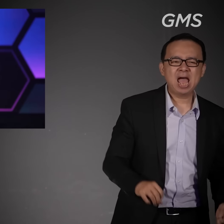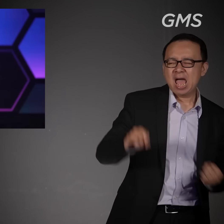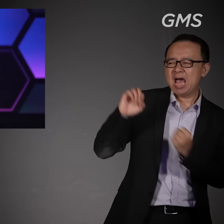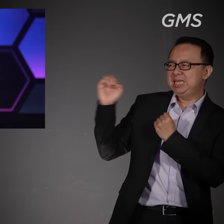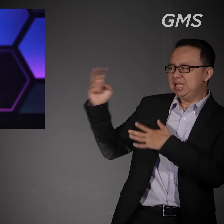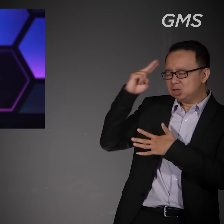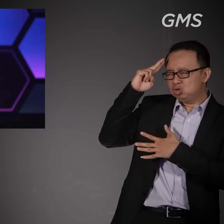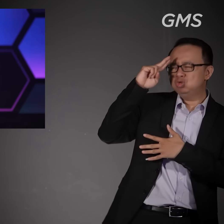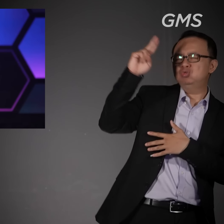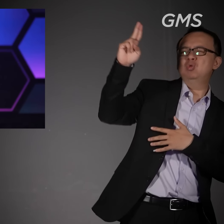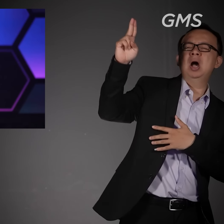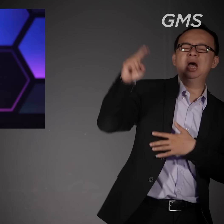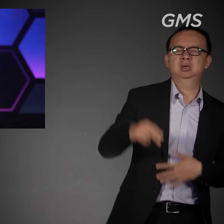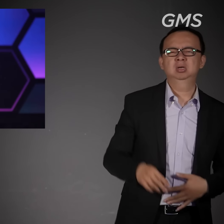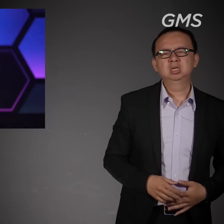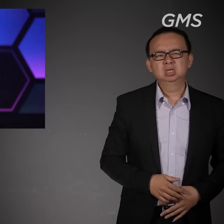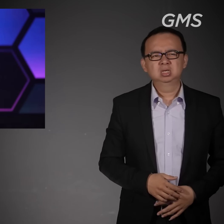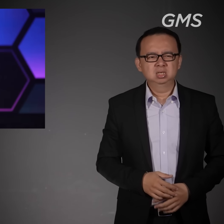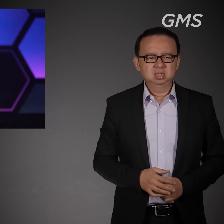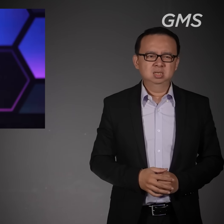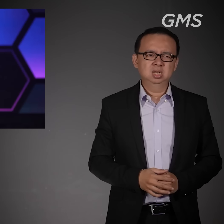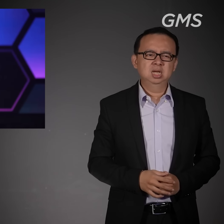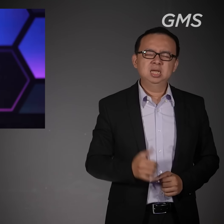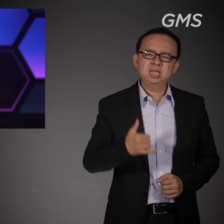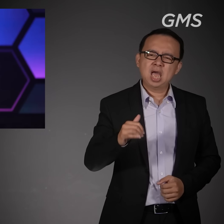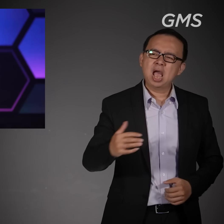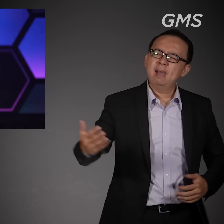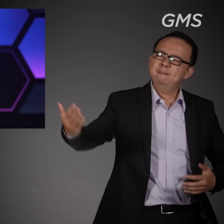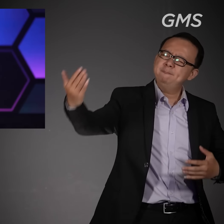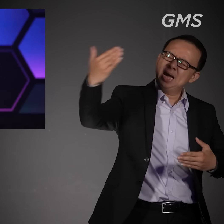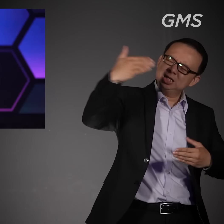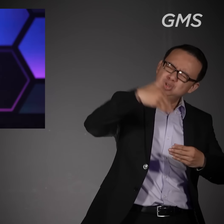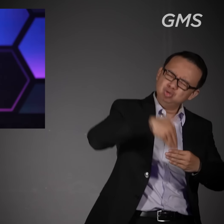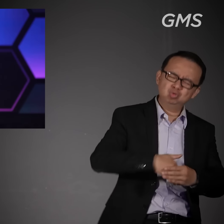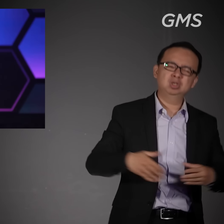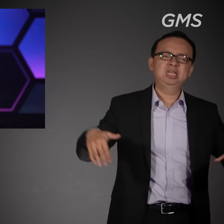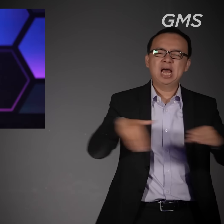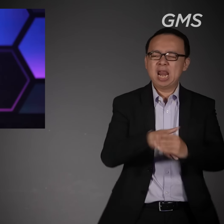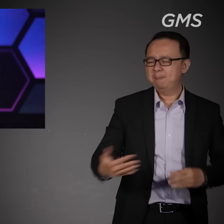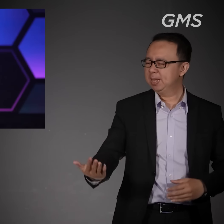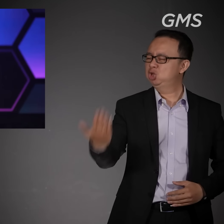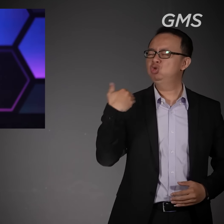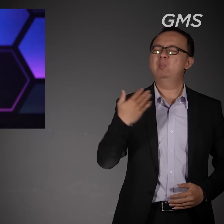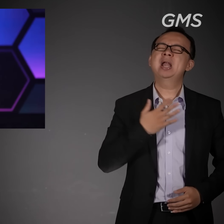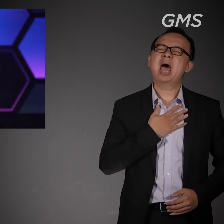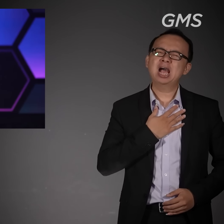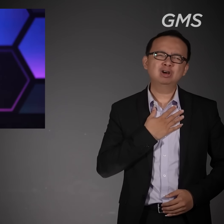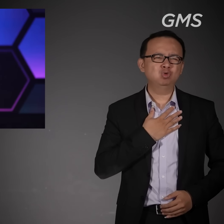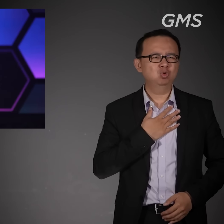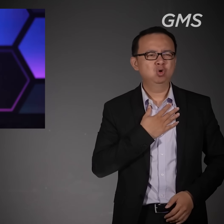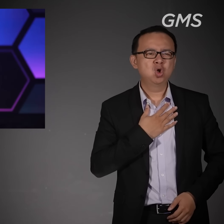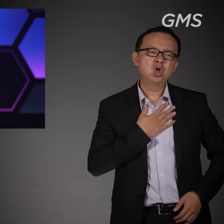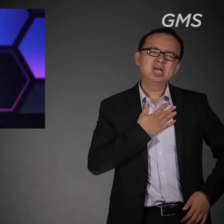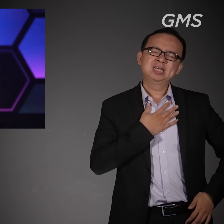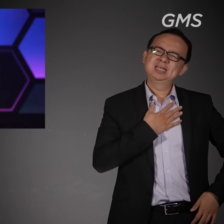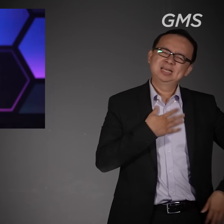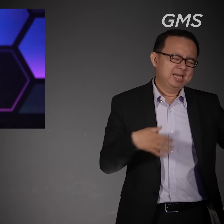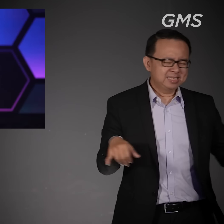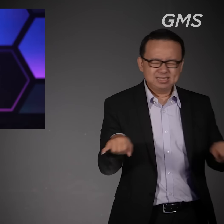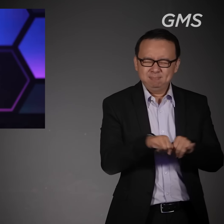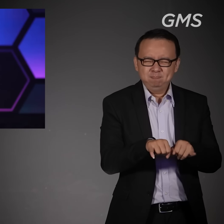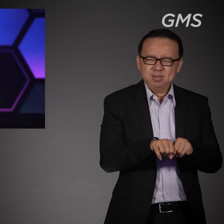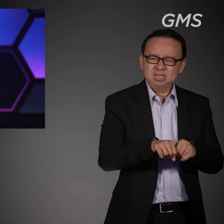yang rohani yang saya gak bisa jelaskan. Yang masuk ke kehidupan saya. Seperti ada Allah langsung